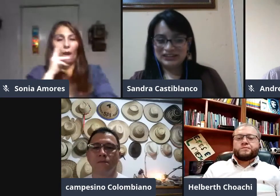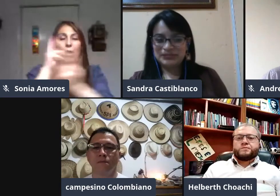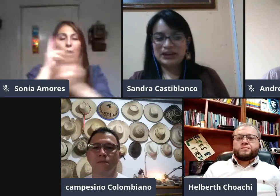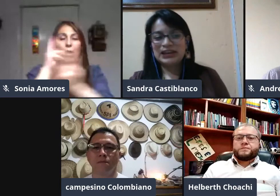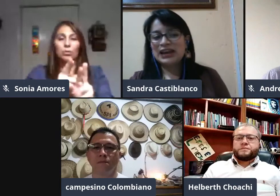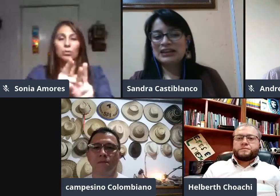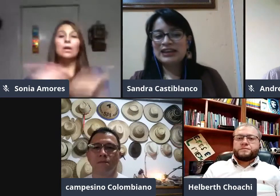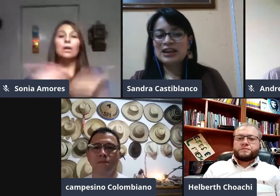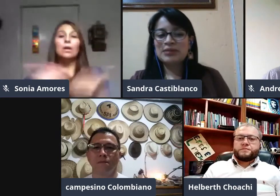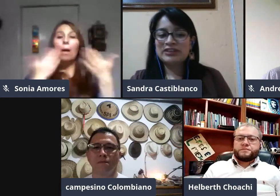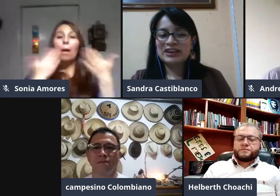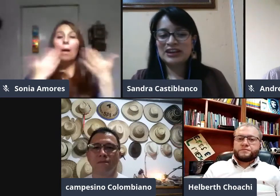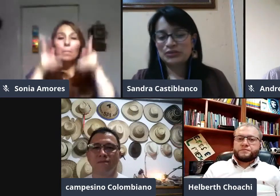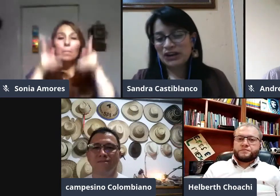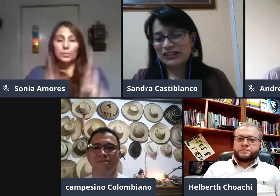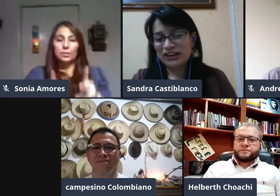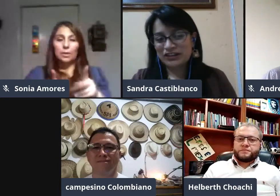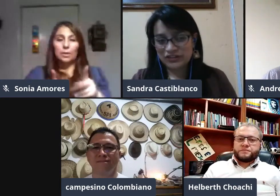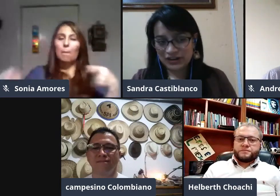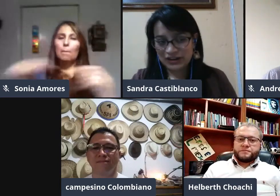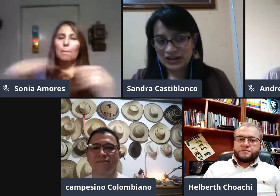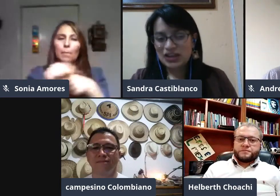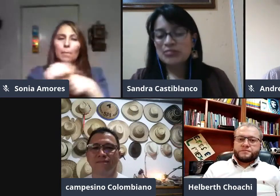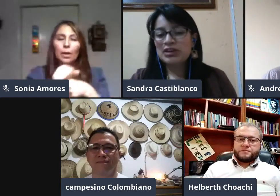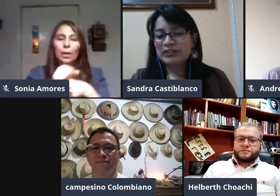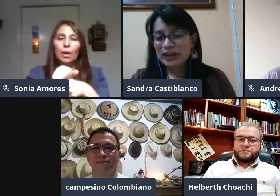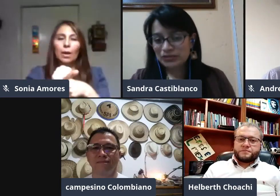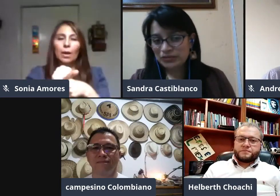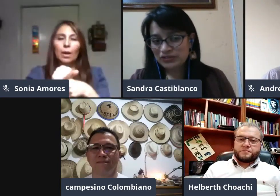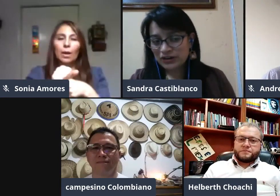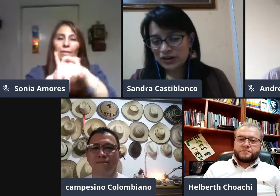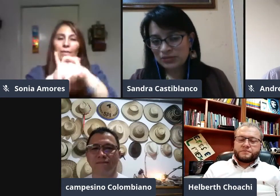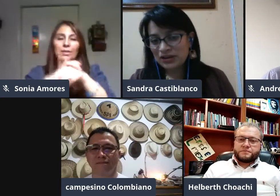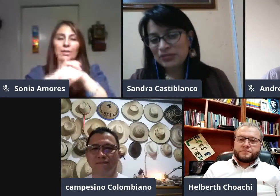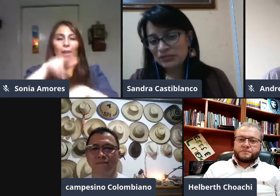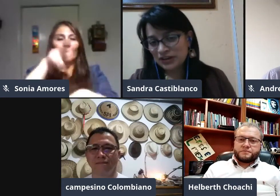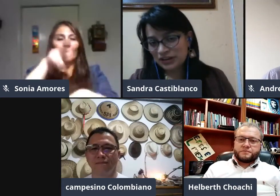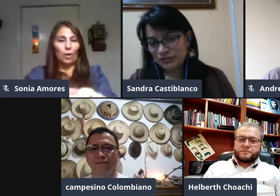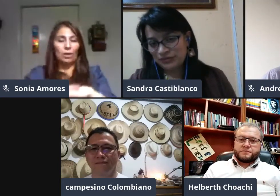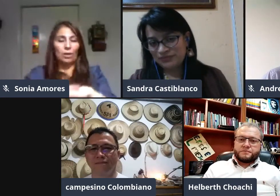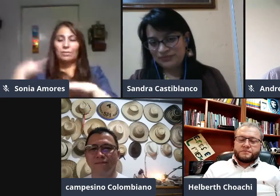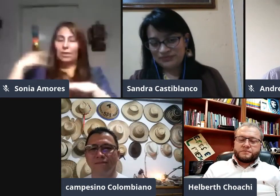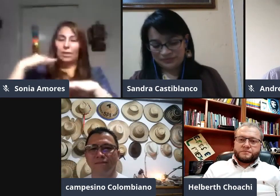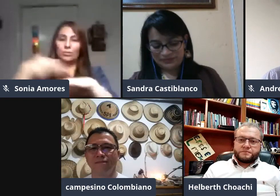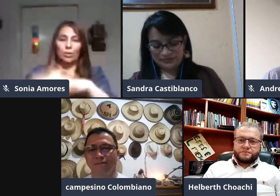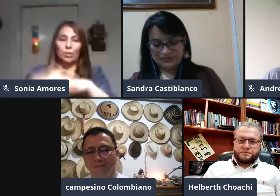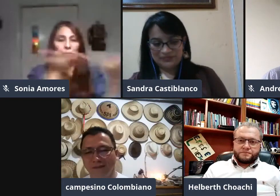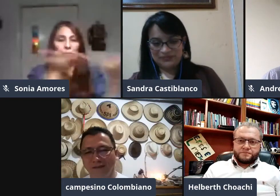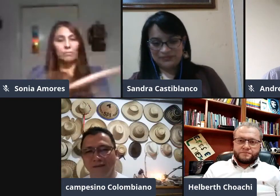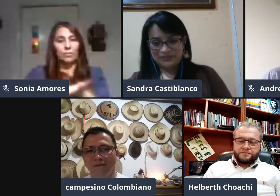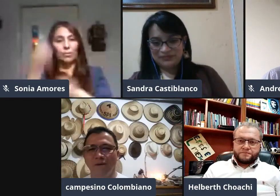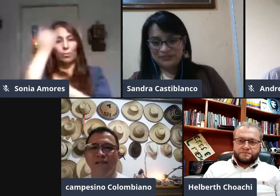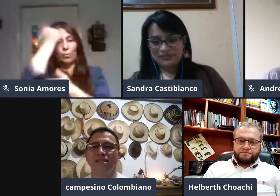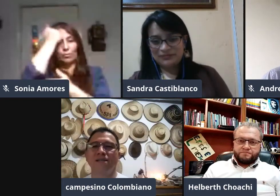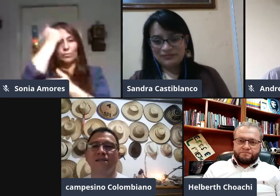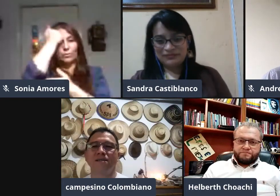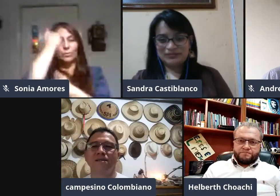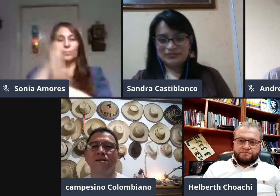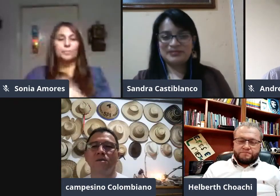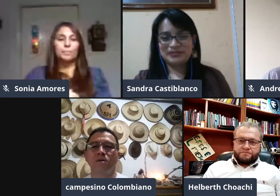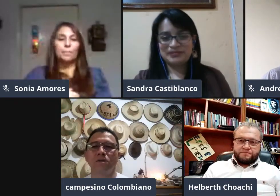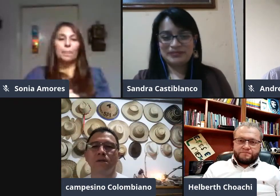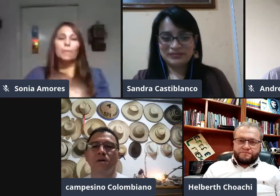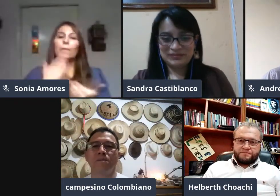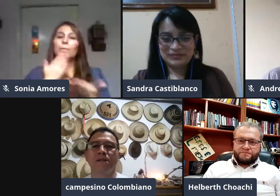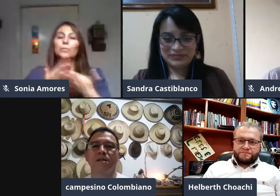campesina, practicante de la medicina natural tradicional. Buenas tardes, profesor Germán, bienvenido. Buenas tardes,